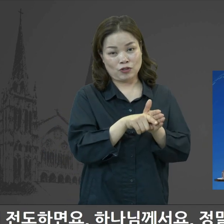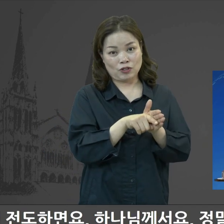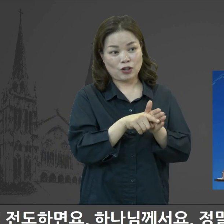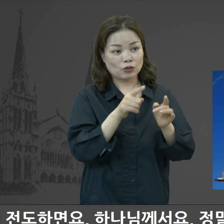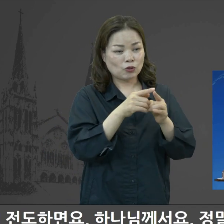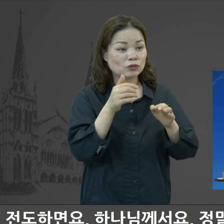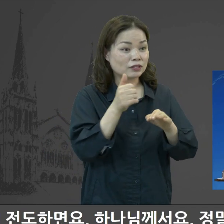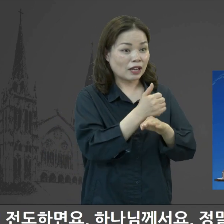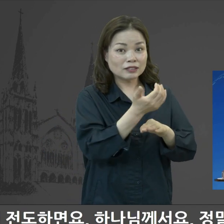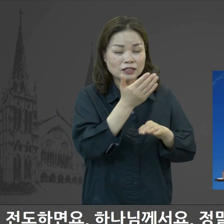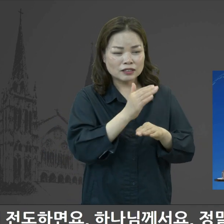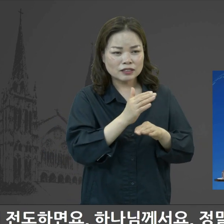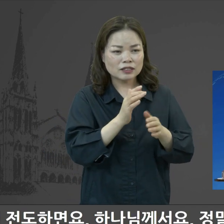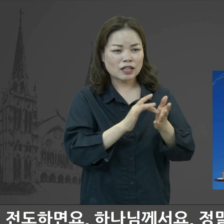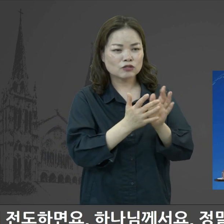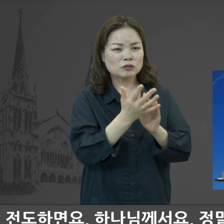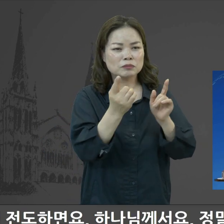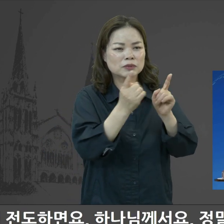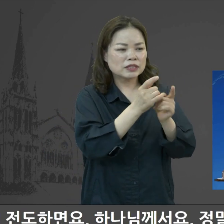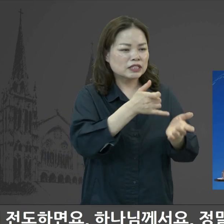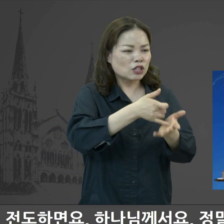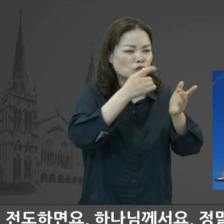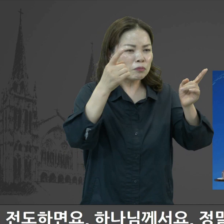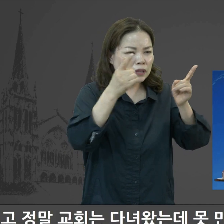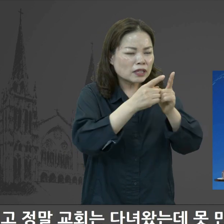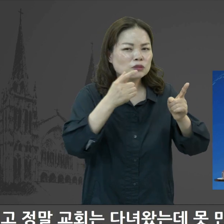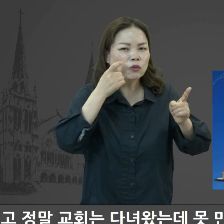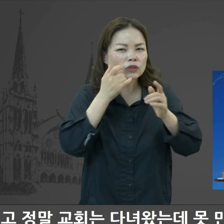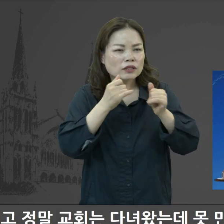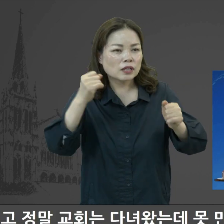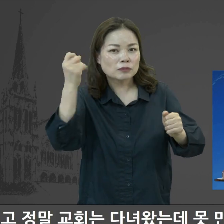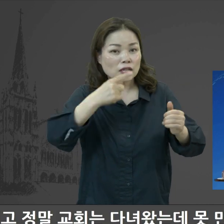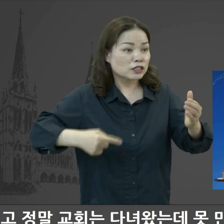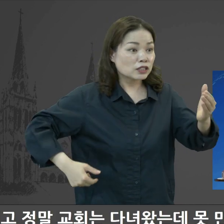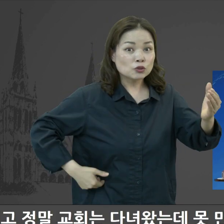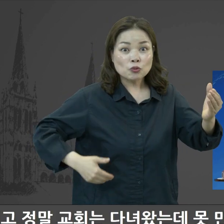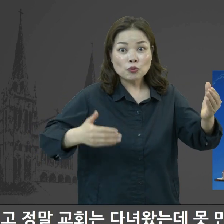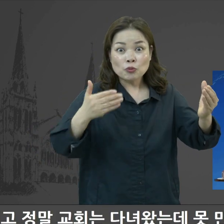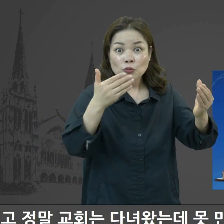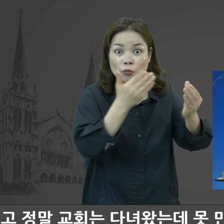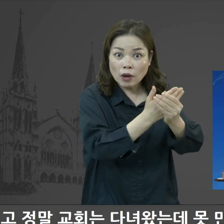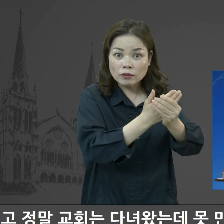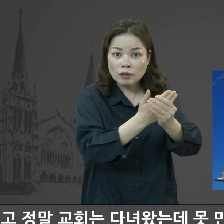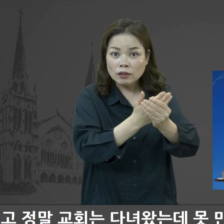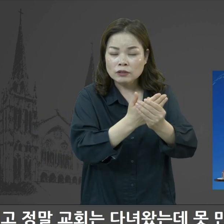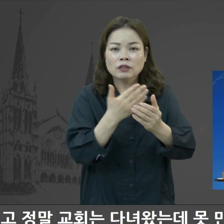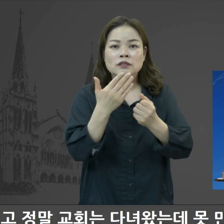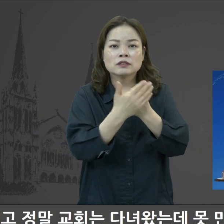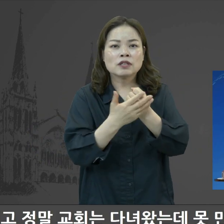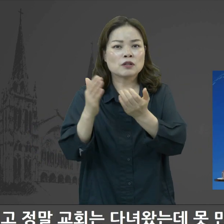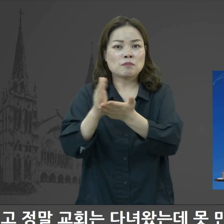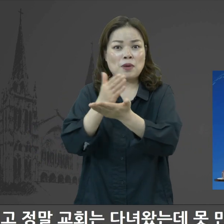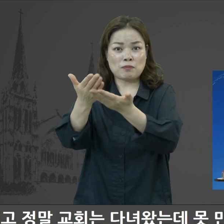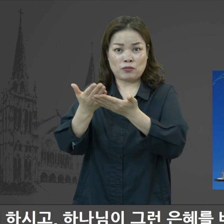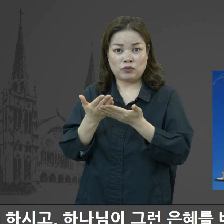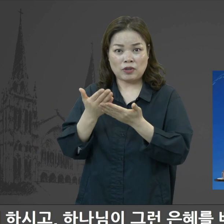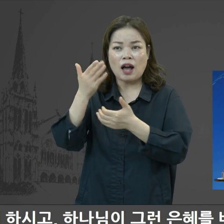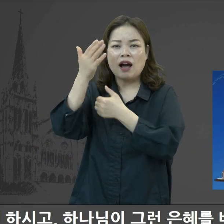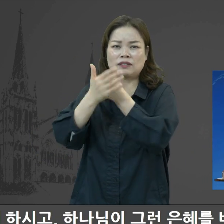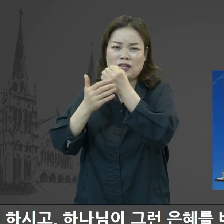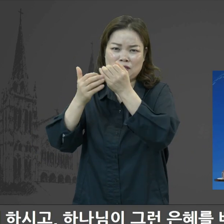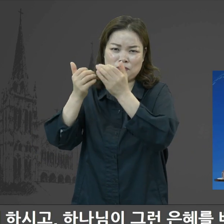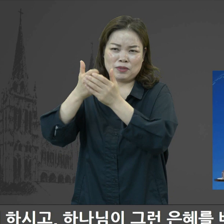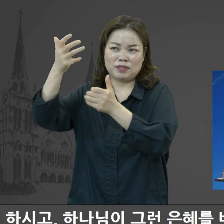정말 교회는 다녔는데 못 만난 사람은 다시 회개하고 만나게 하시고, 하나님이 그런 은혜를 베푸시는데 하나님이 하시는